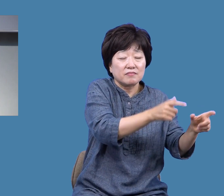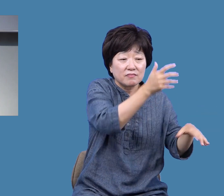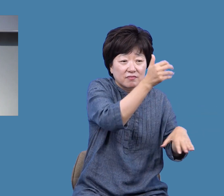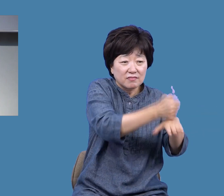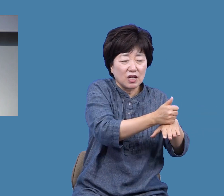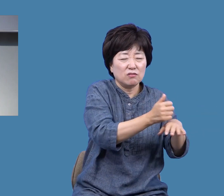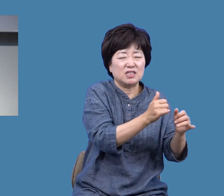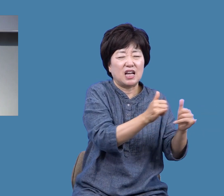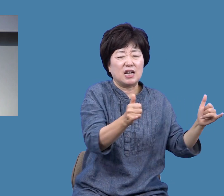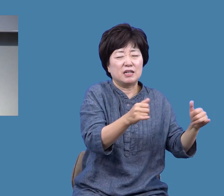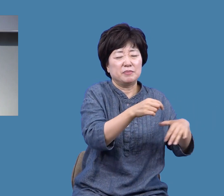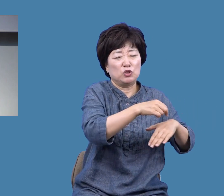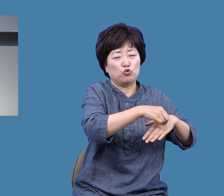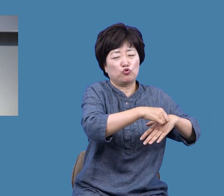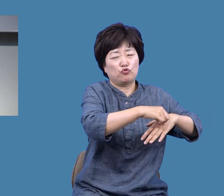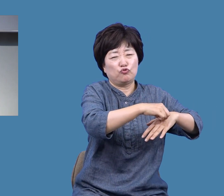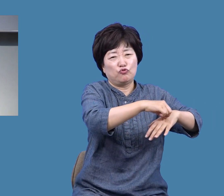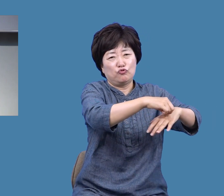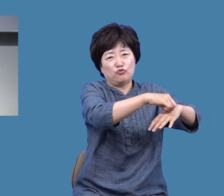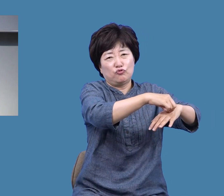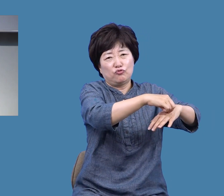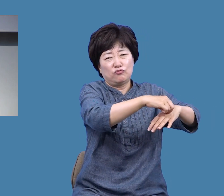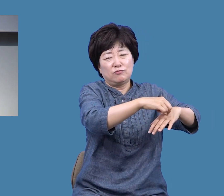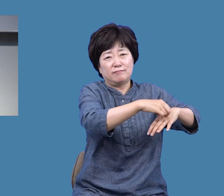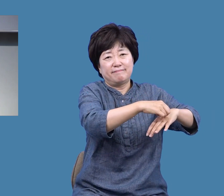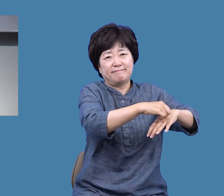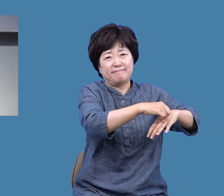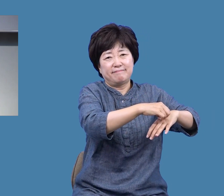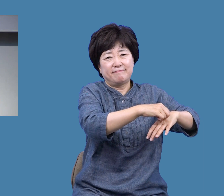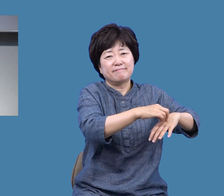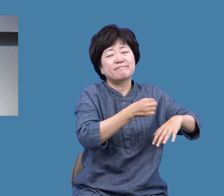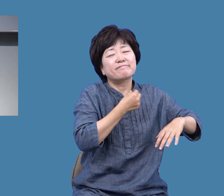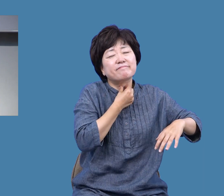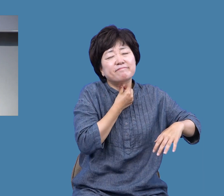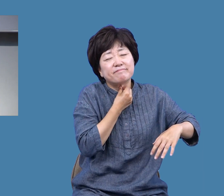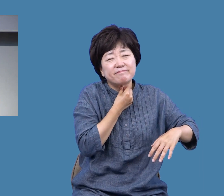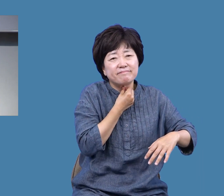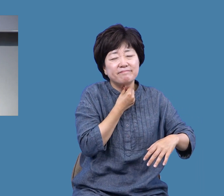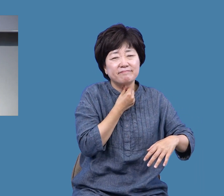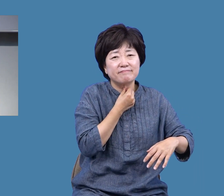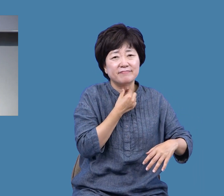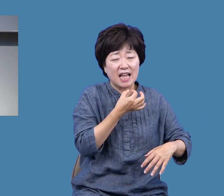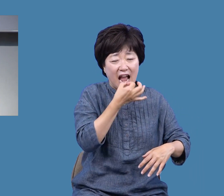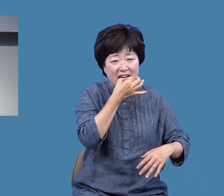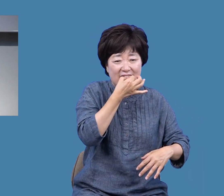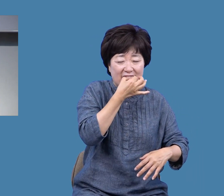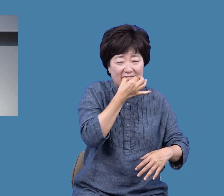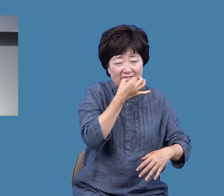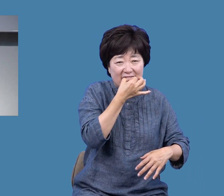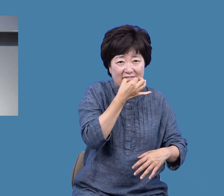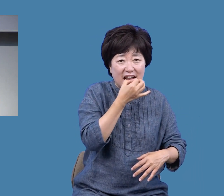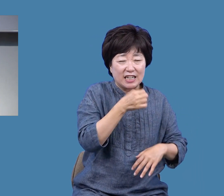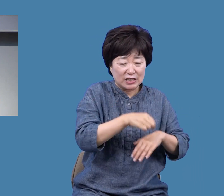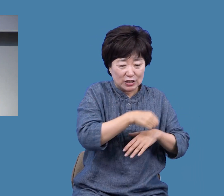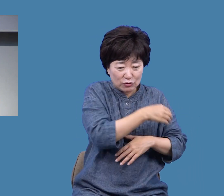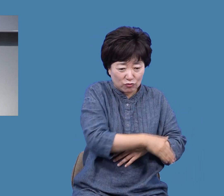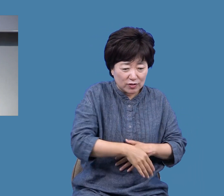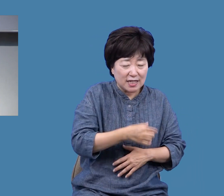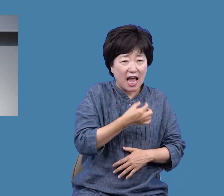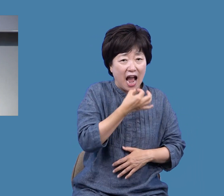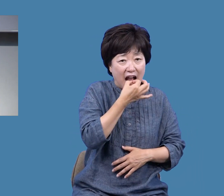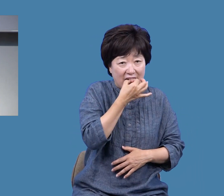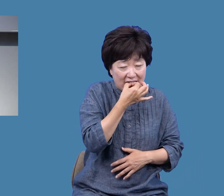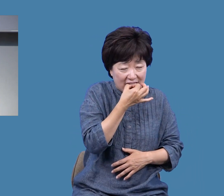돼버려요. 우리 몸에 있는 육의 욕구들이 있죠. 육체의 소욕이라고 그랬는데 갈라디아서에서 몸이